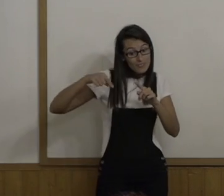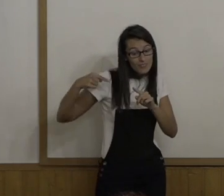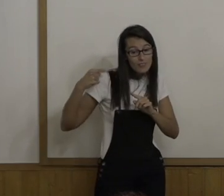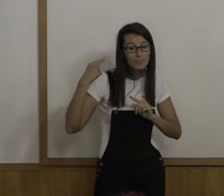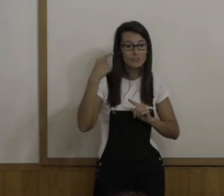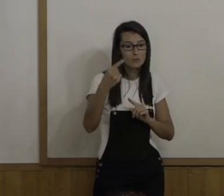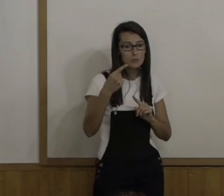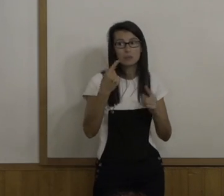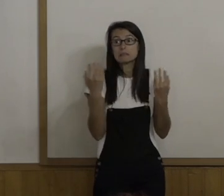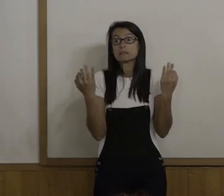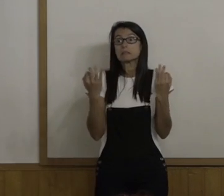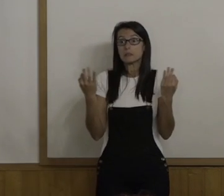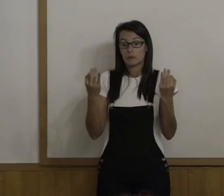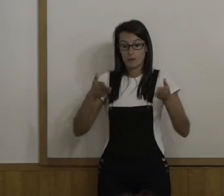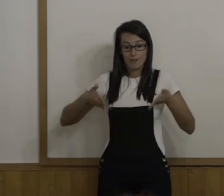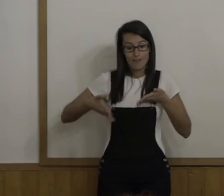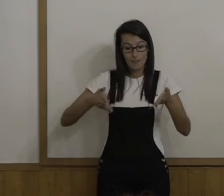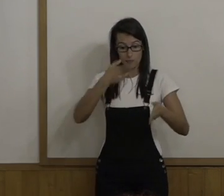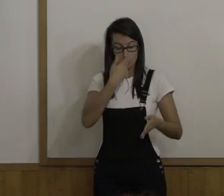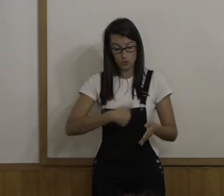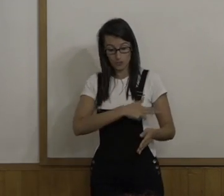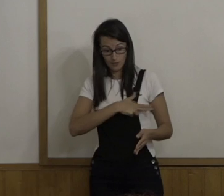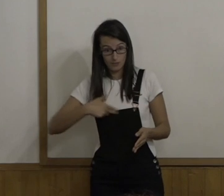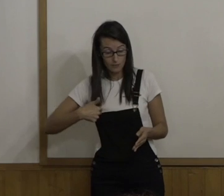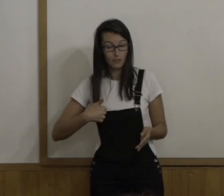lo que pasó es que, claro, el Camino de Santiago, al tener esa...